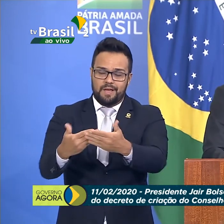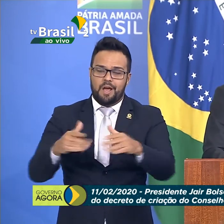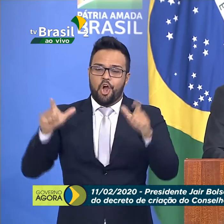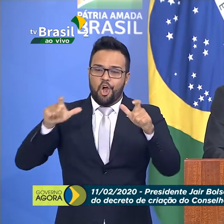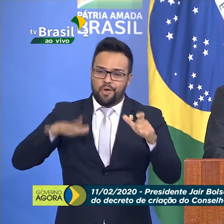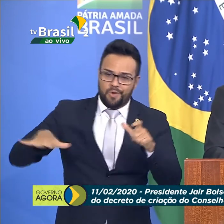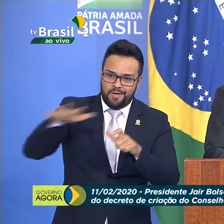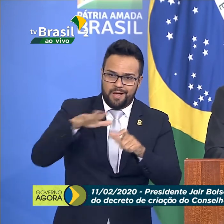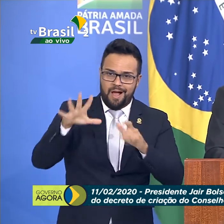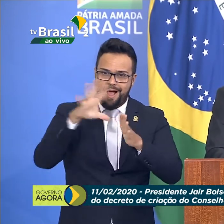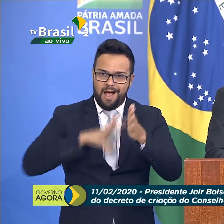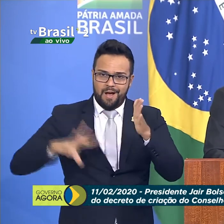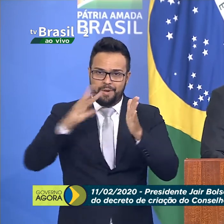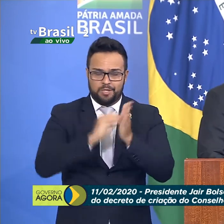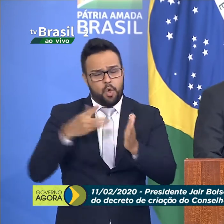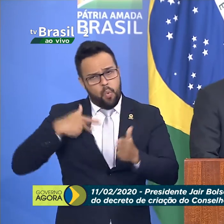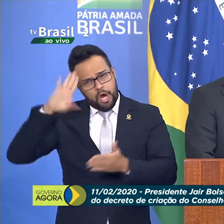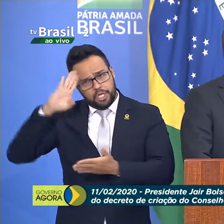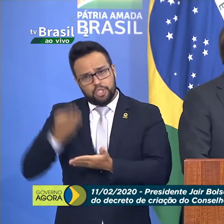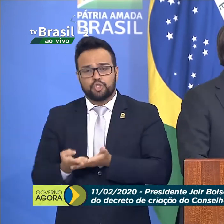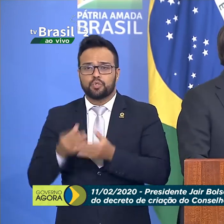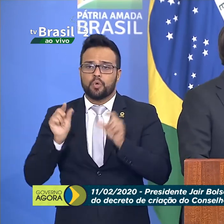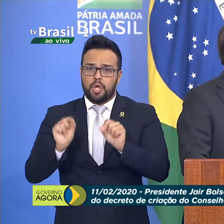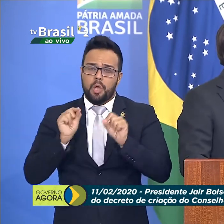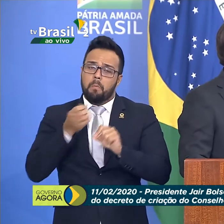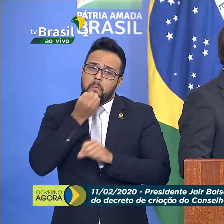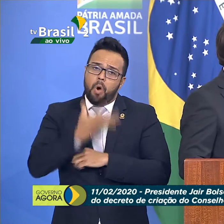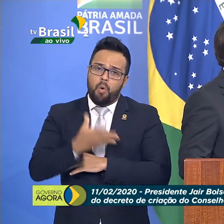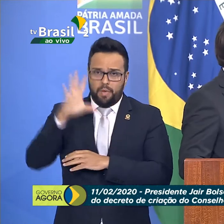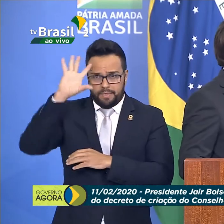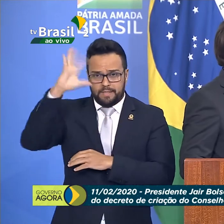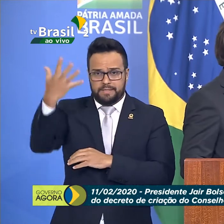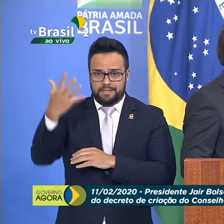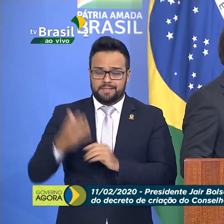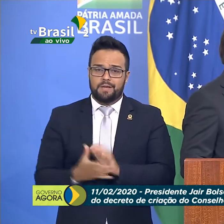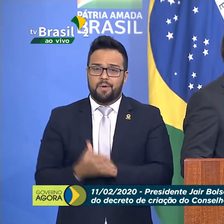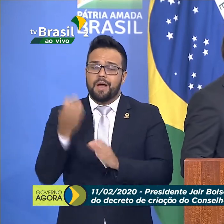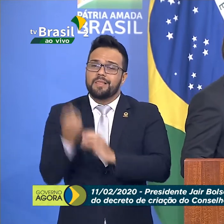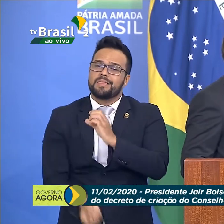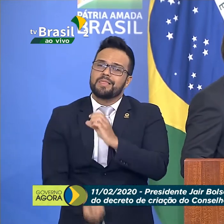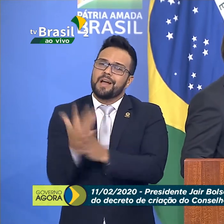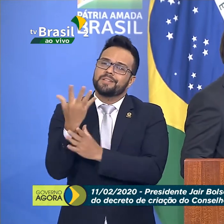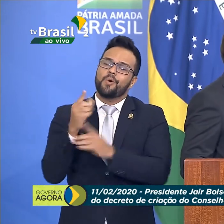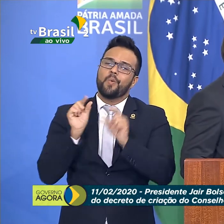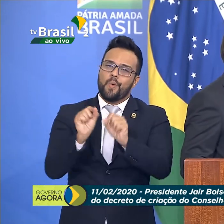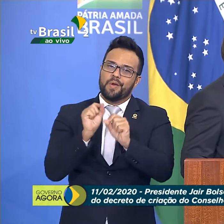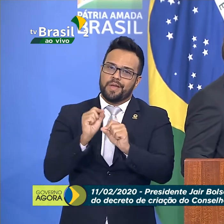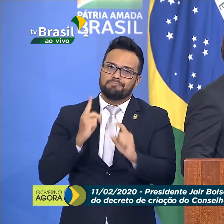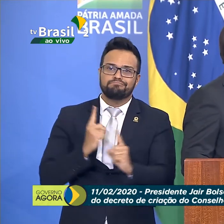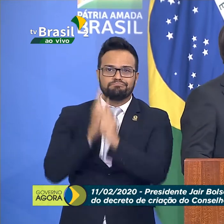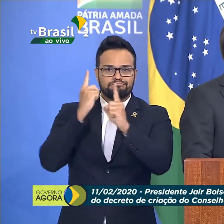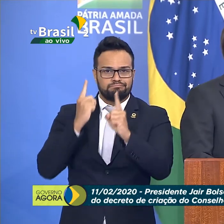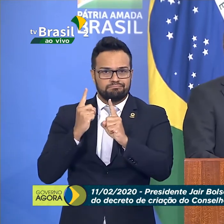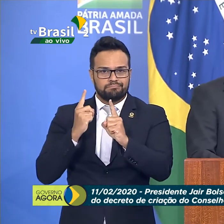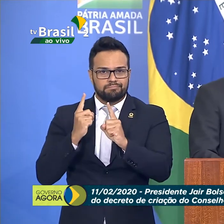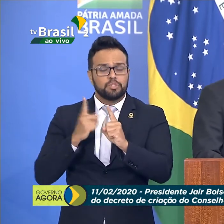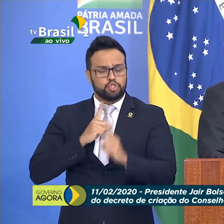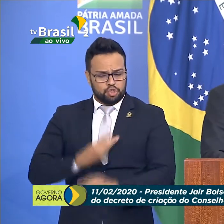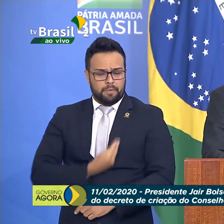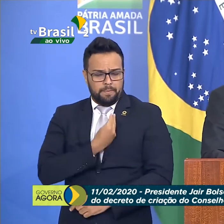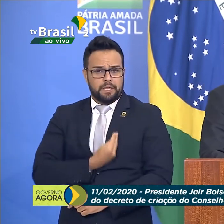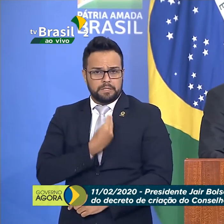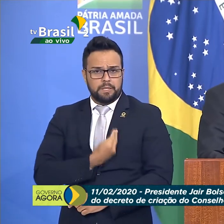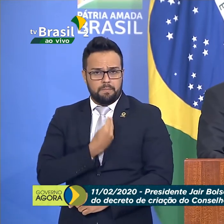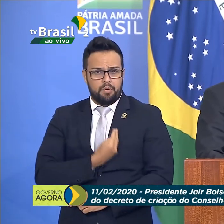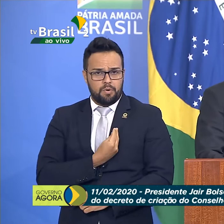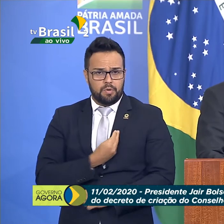região amazônica. Creio eu que é uma boa decisão, que nasceu num encontro onde ativamente participou o nosso